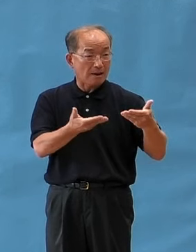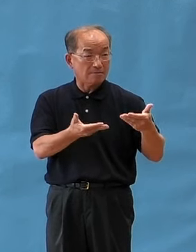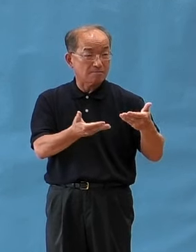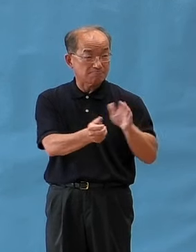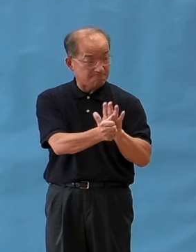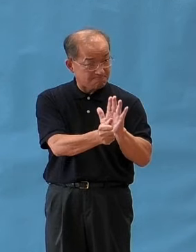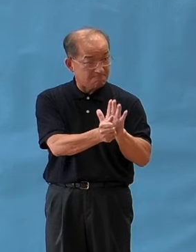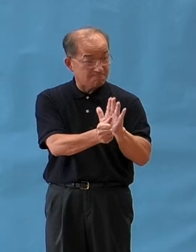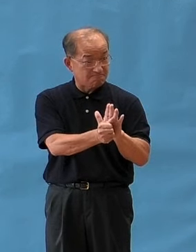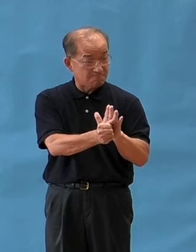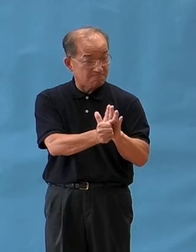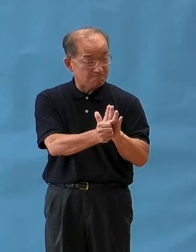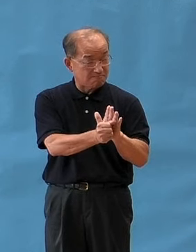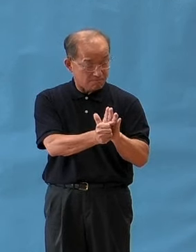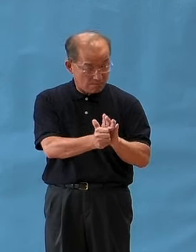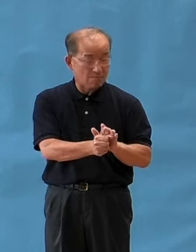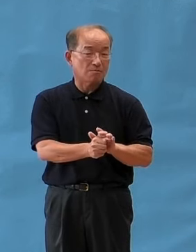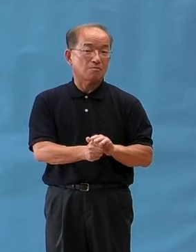してるのを、